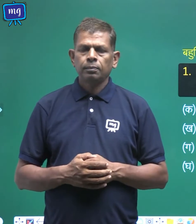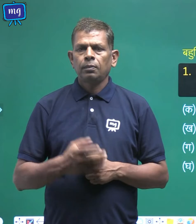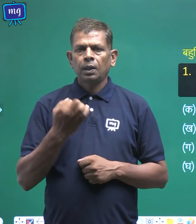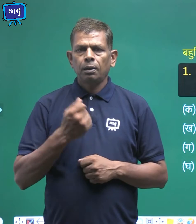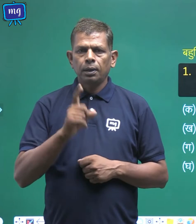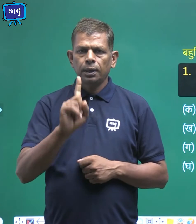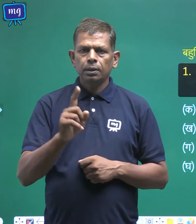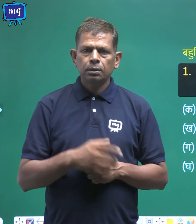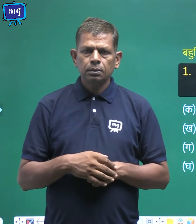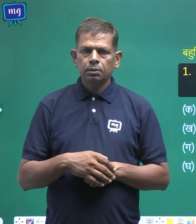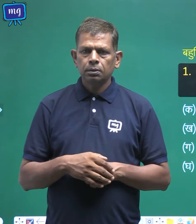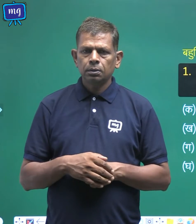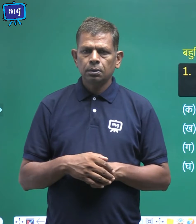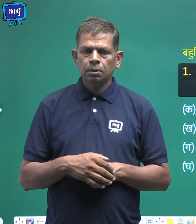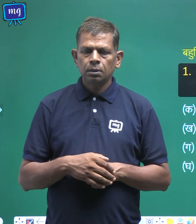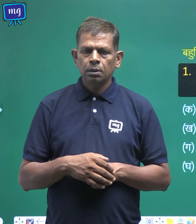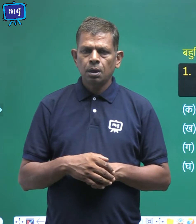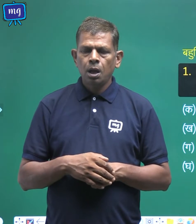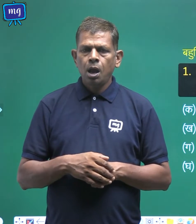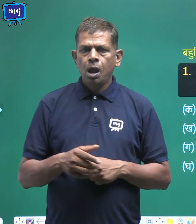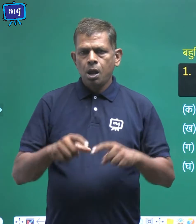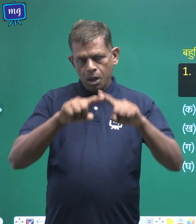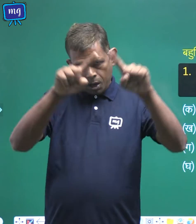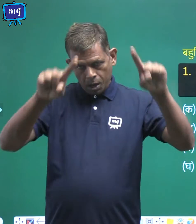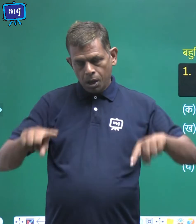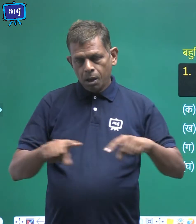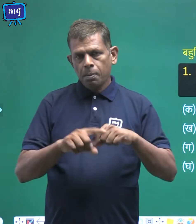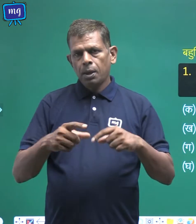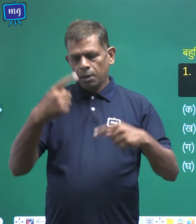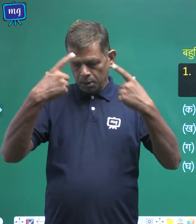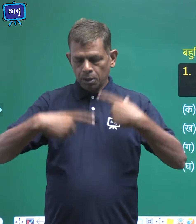नंबर 1, बिंब से बड़े